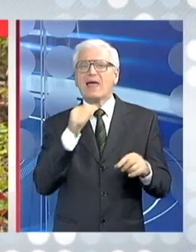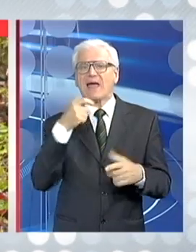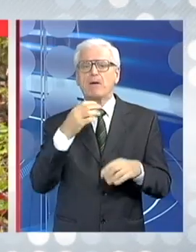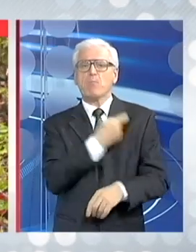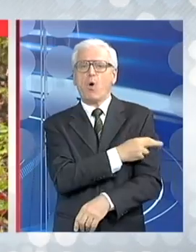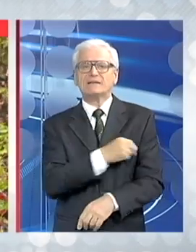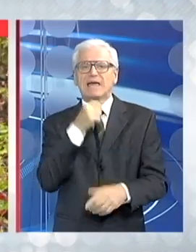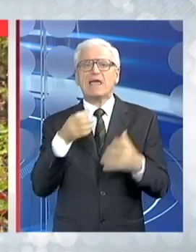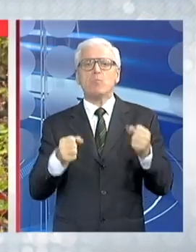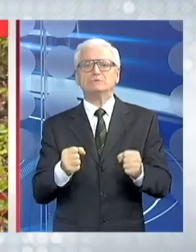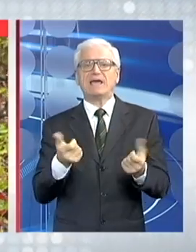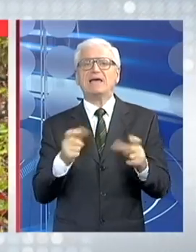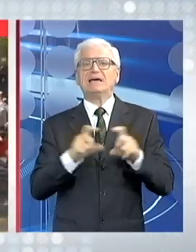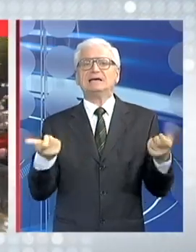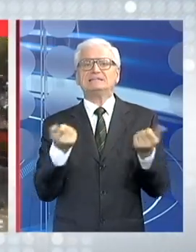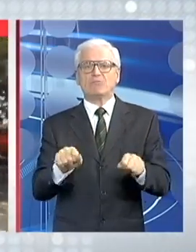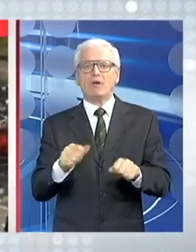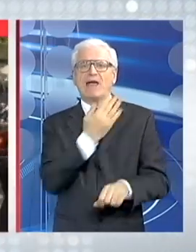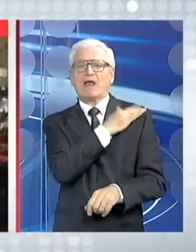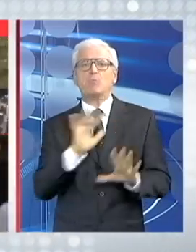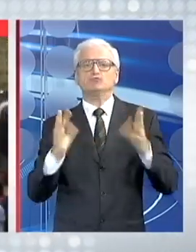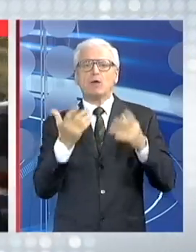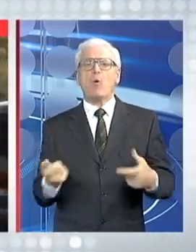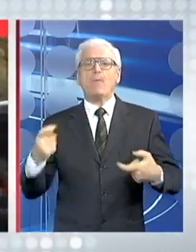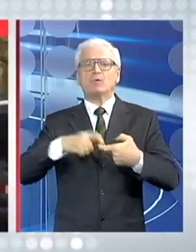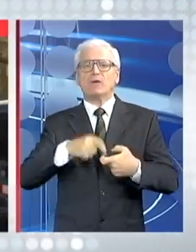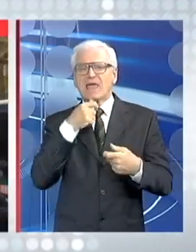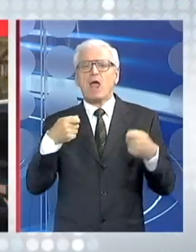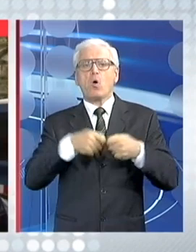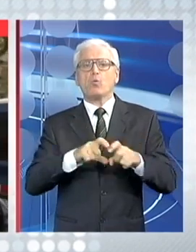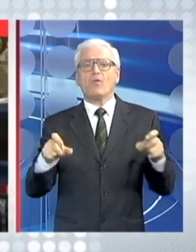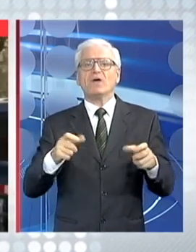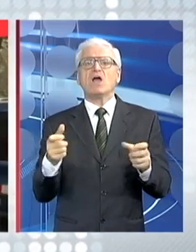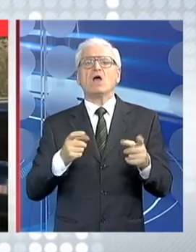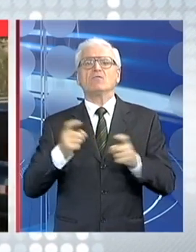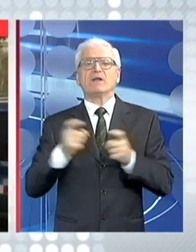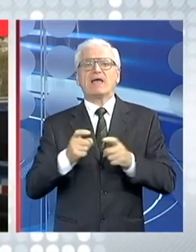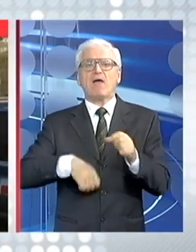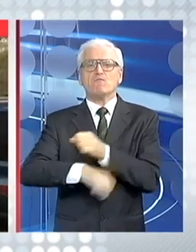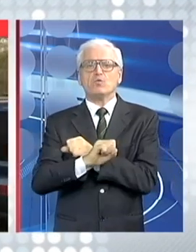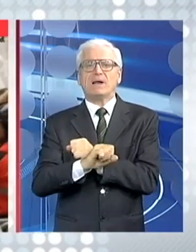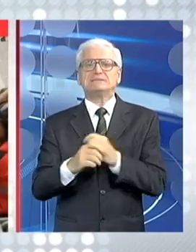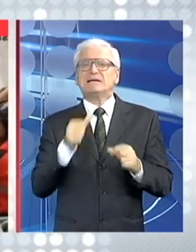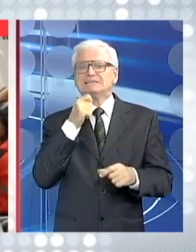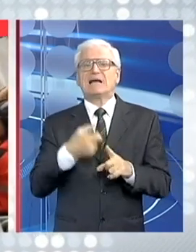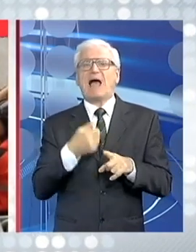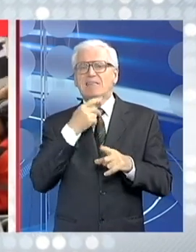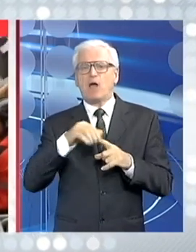muzeji su zatvoreni. Generalnom štrajku priključit će se i klubovi španske fudbalske lige iz Katalonije.